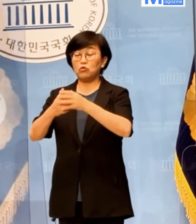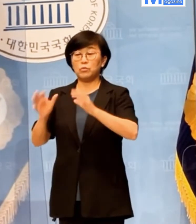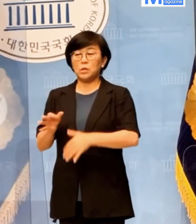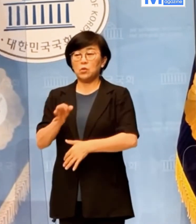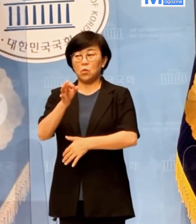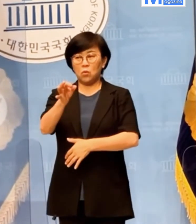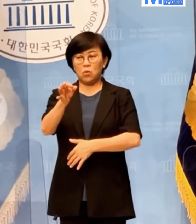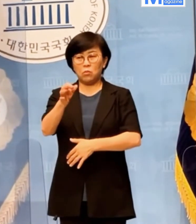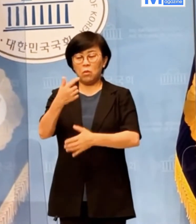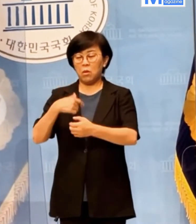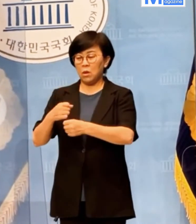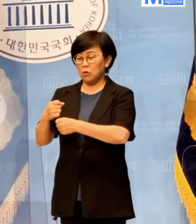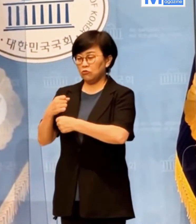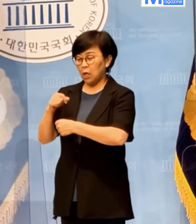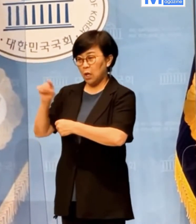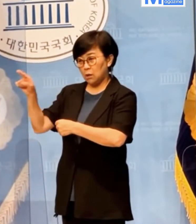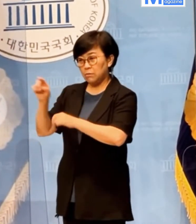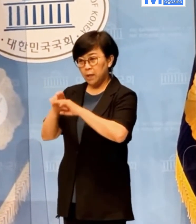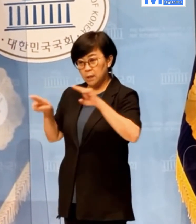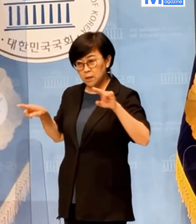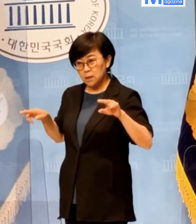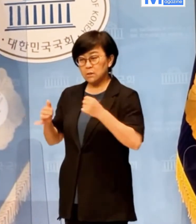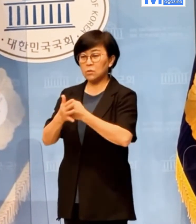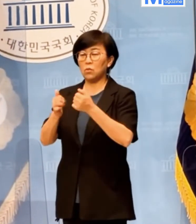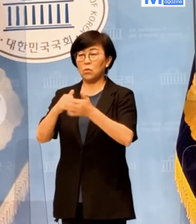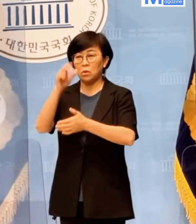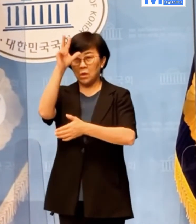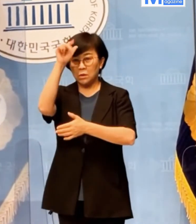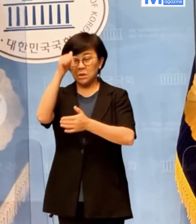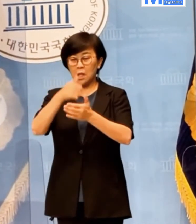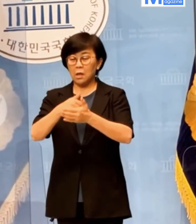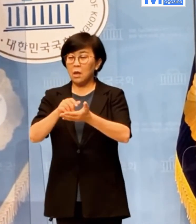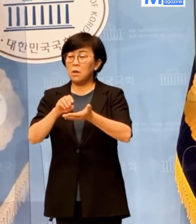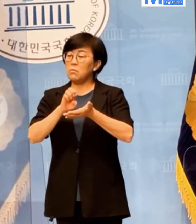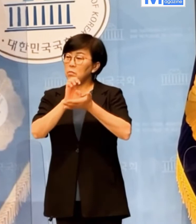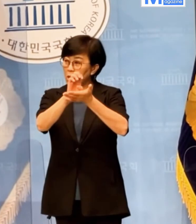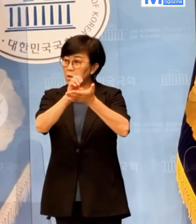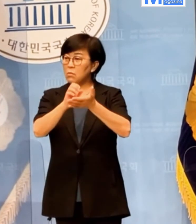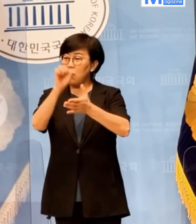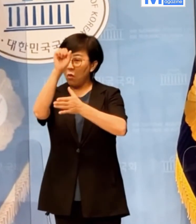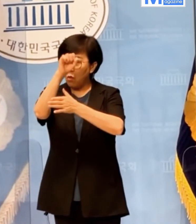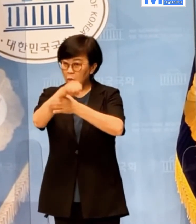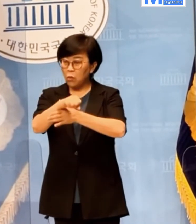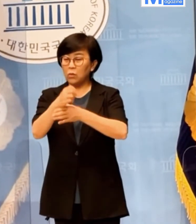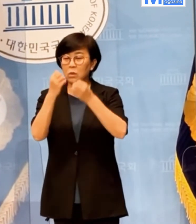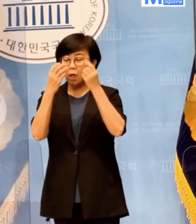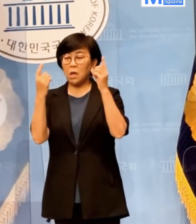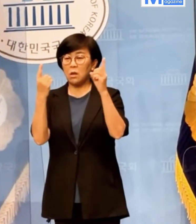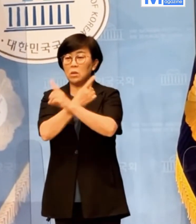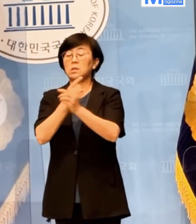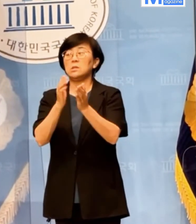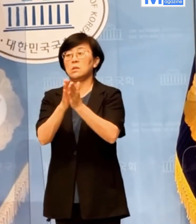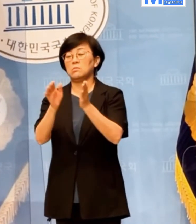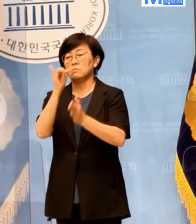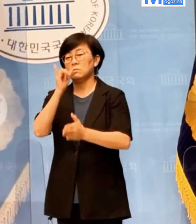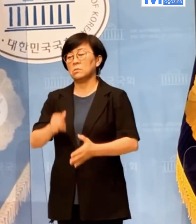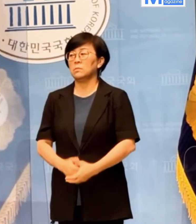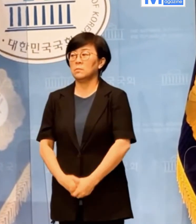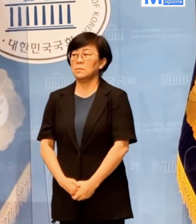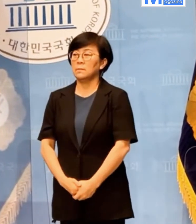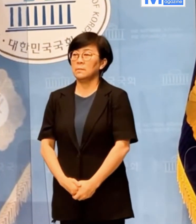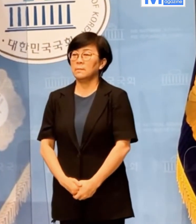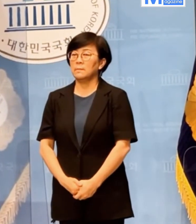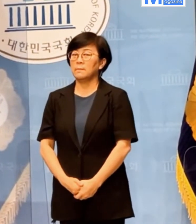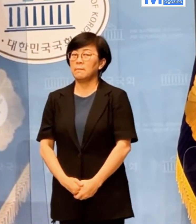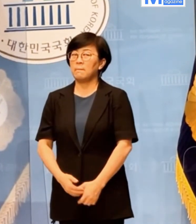병역 혜택 폐지, 현직 경찰관 편입 허용 등의 개혁 조치가 시행되었습니다.